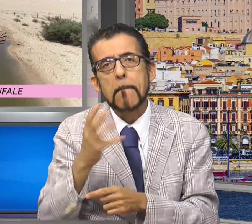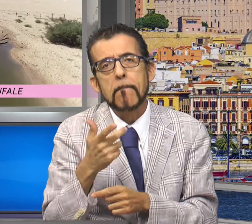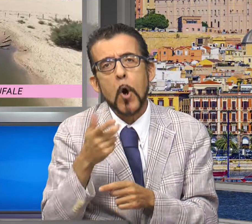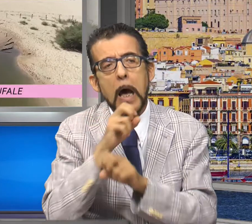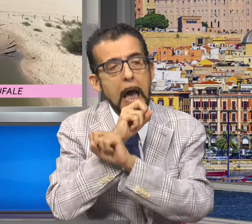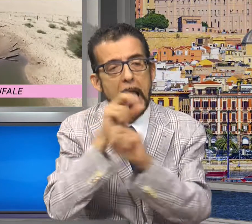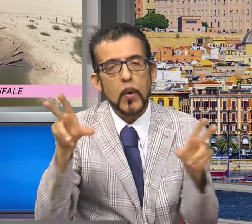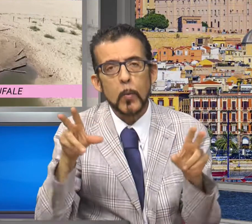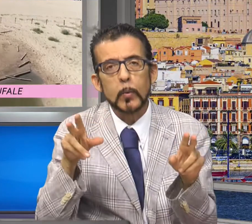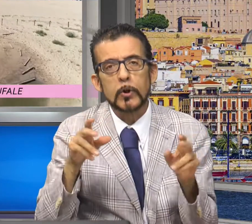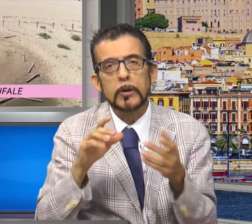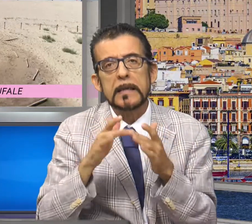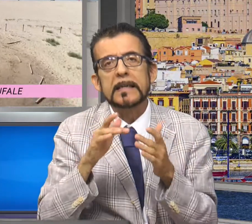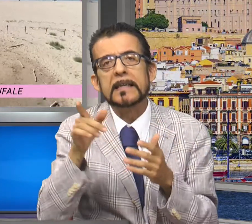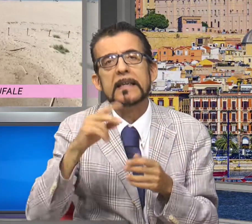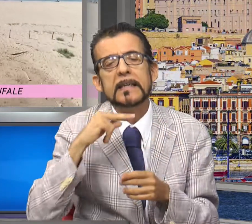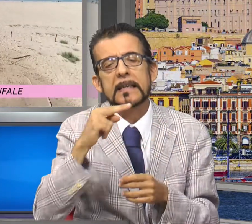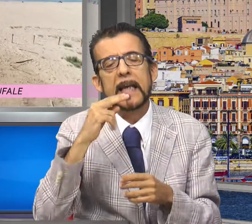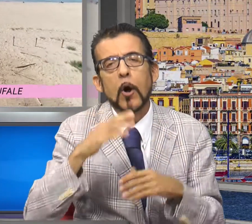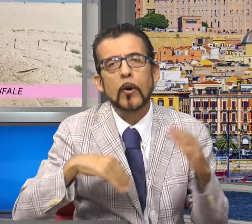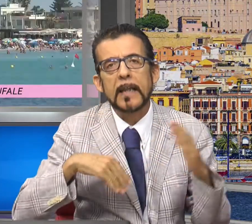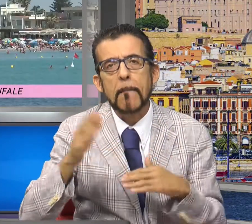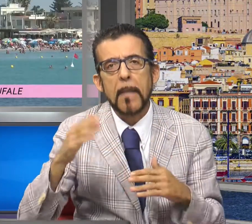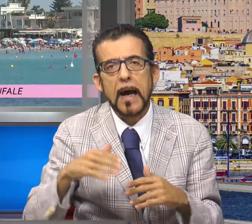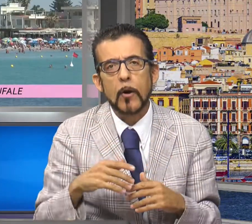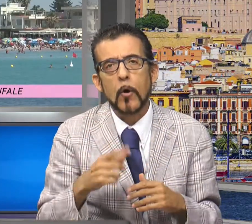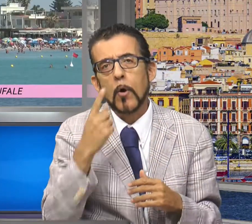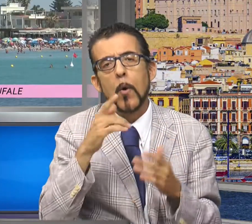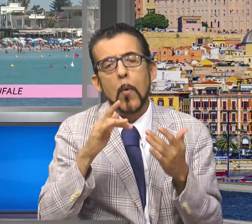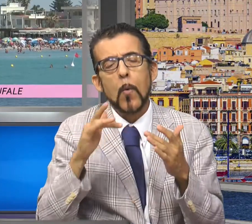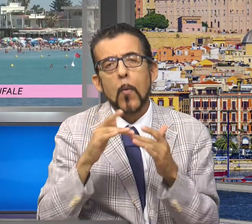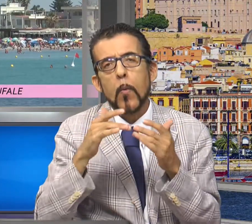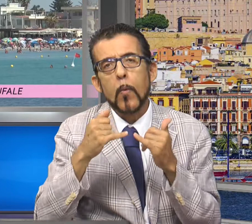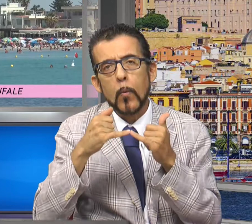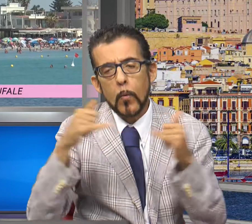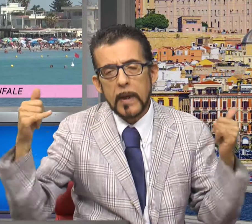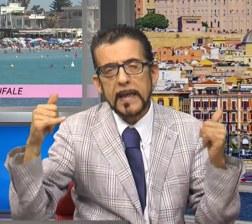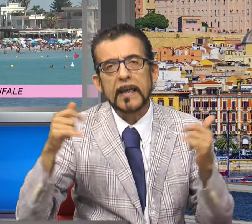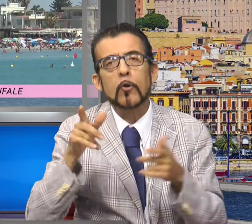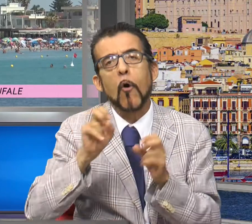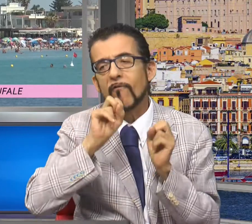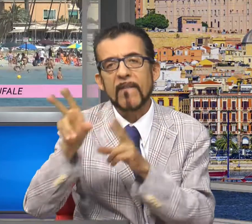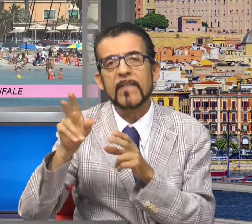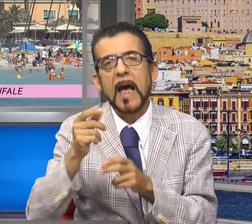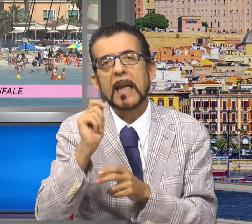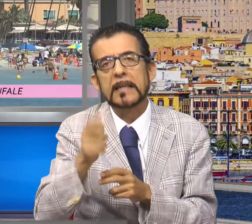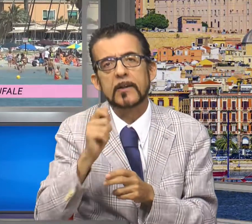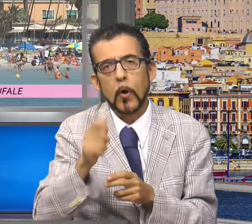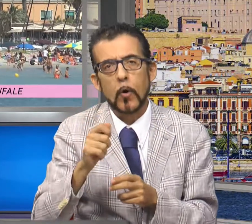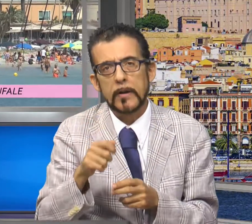siti di seconda mano, e a questo si aggiunge un link dove inviare i soldi. E ancora una proposta economica quasi impossibile da